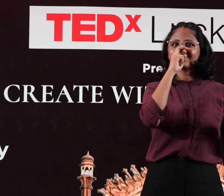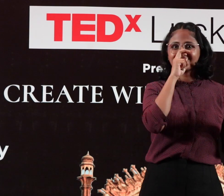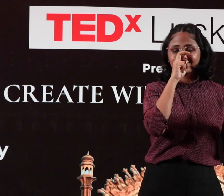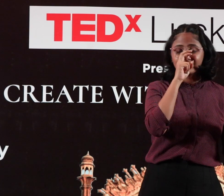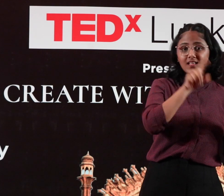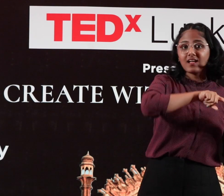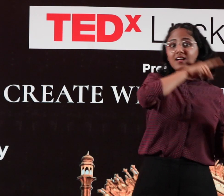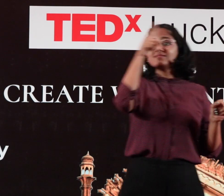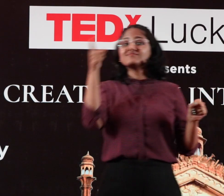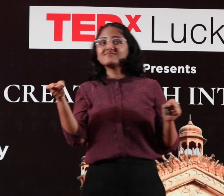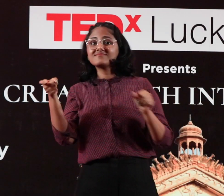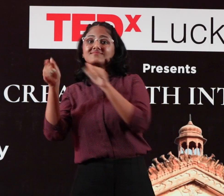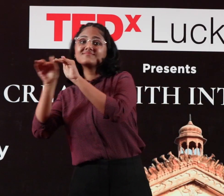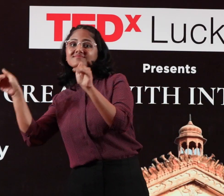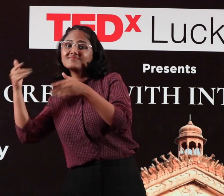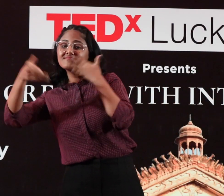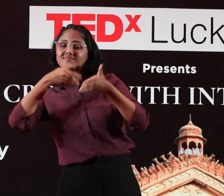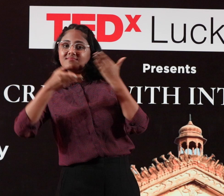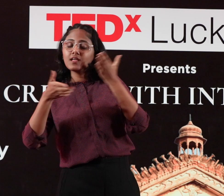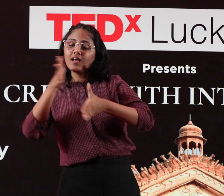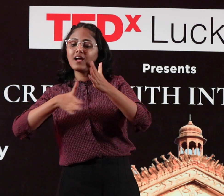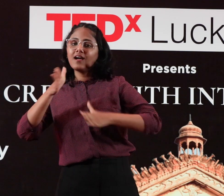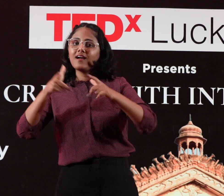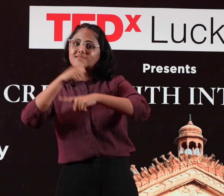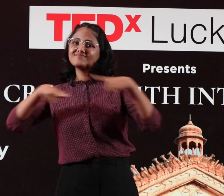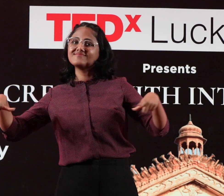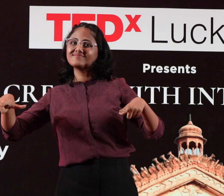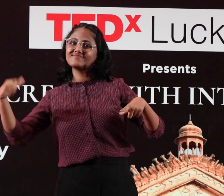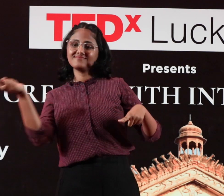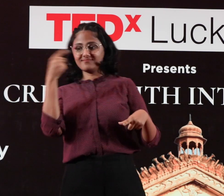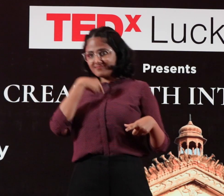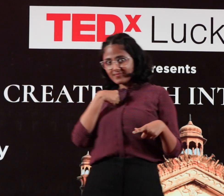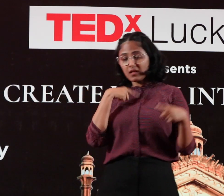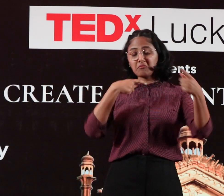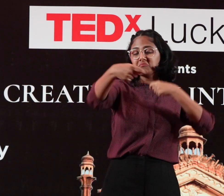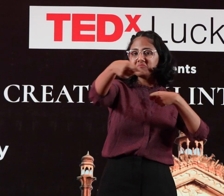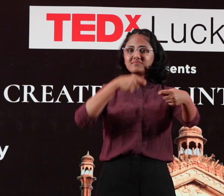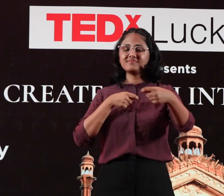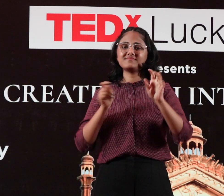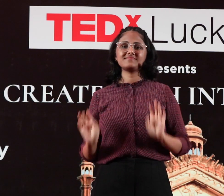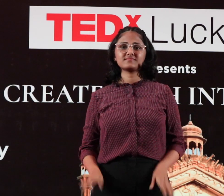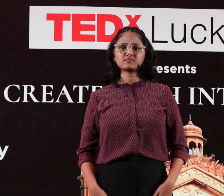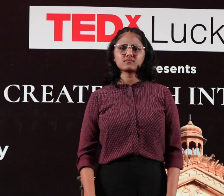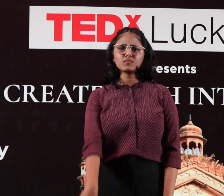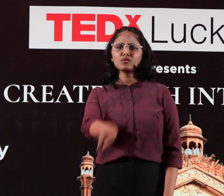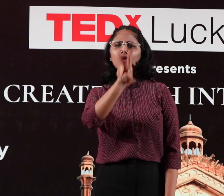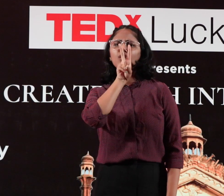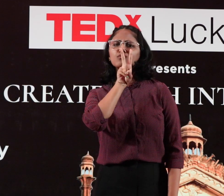एंड दैट्स हाउ वी स्टार्टेड लर्निंग टुगेदर, ग्रोइंग टुगेदर. पर ऐसे दो मौके हुए, दो इंसिडेंट जिन्होंने